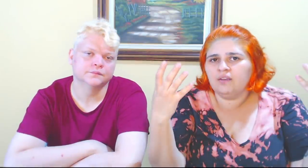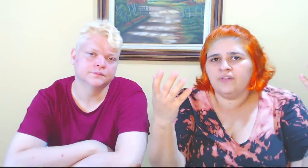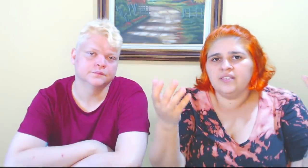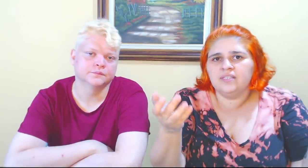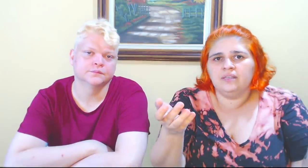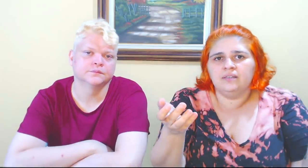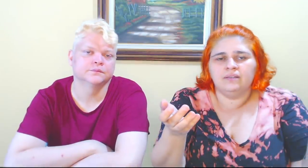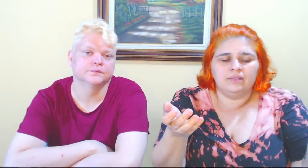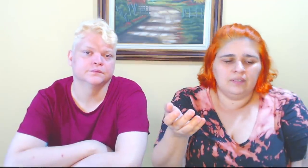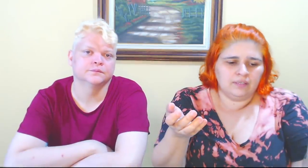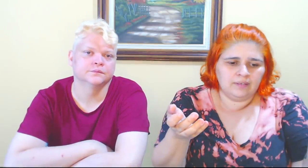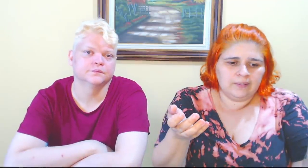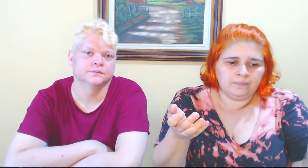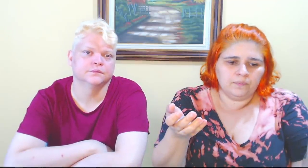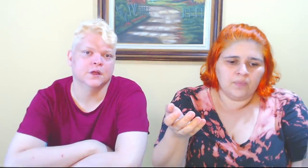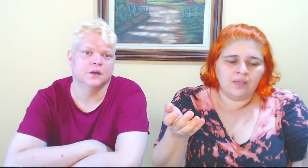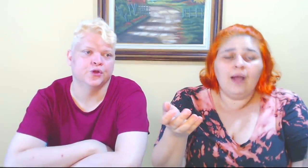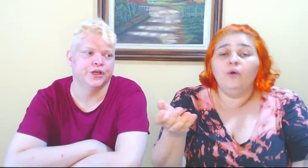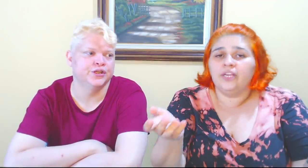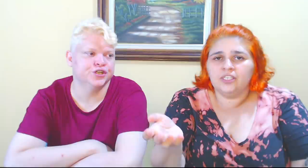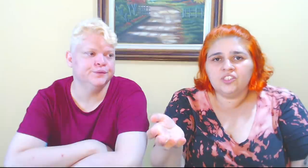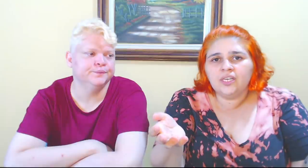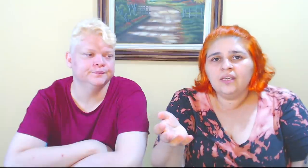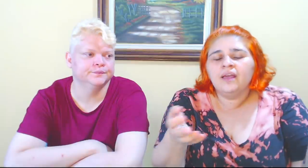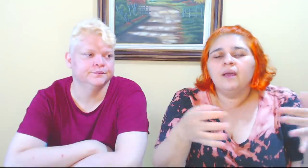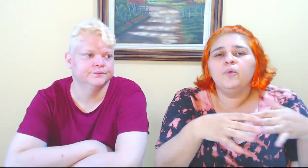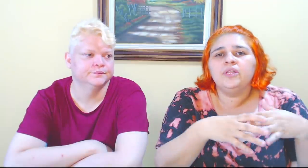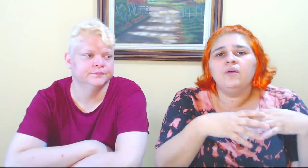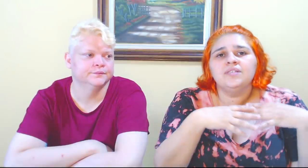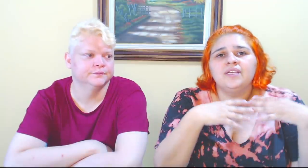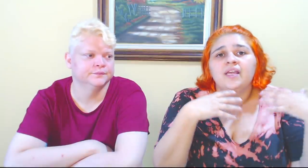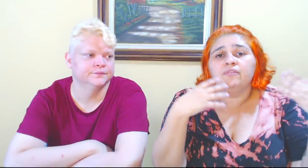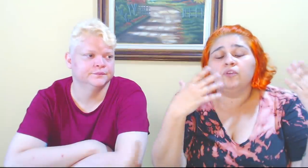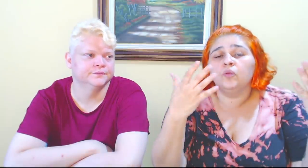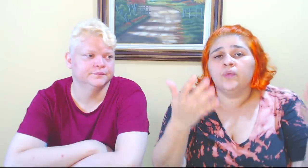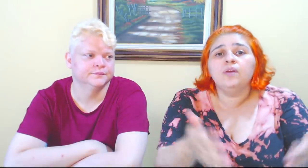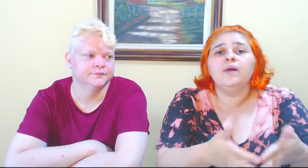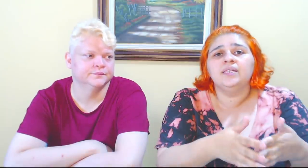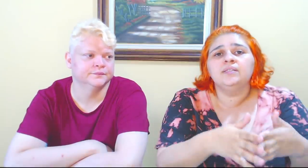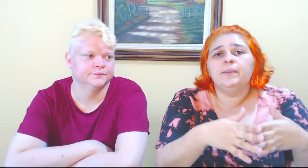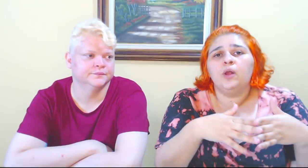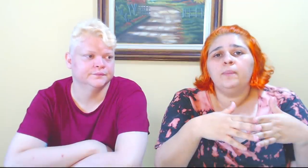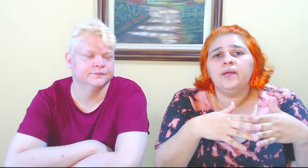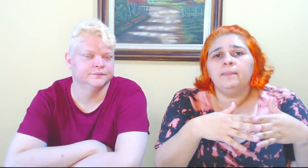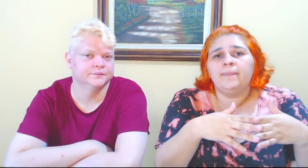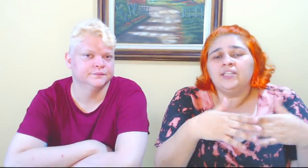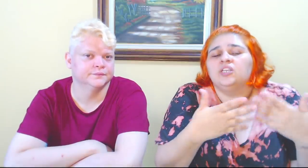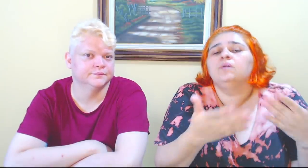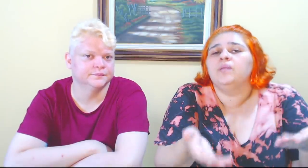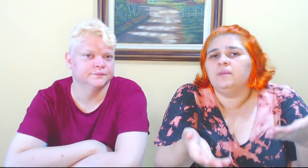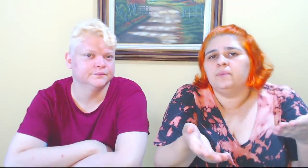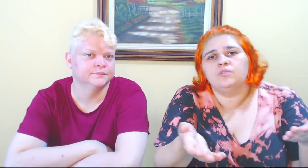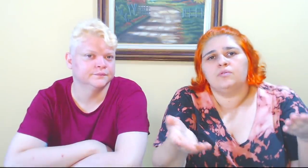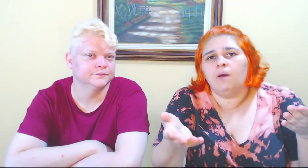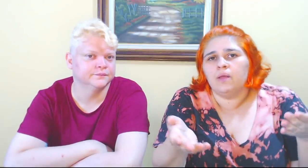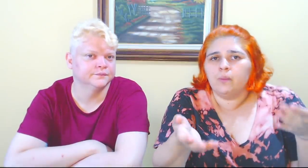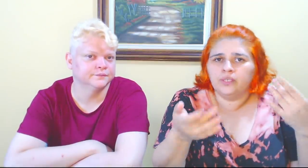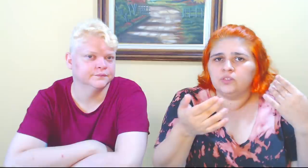fez Em A origem Muita coisa Que ele evoluiu Ali Da própria Paixão dele Pessoal Realmente de